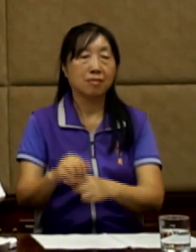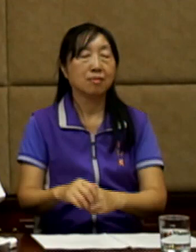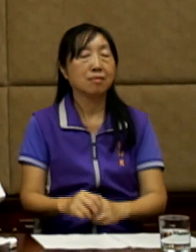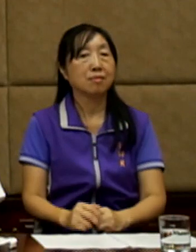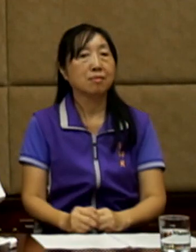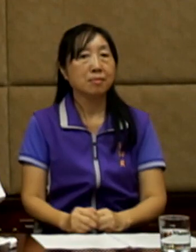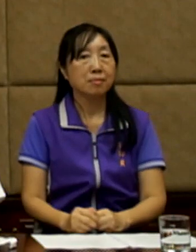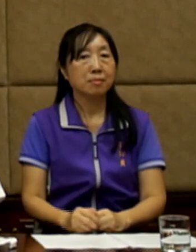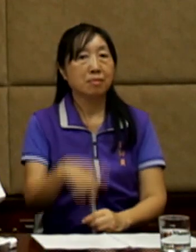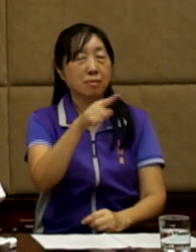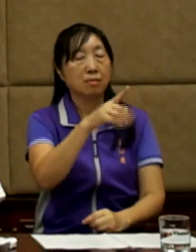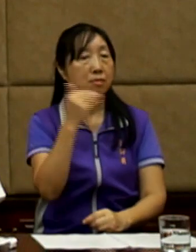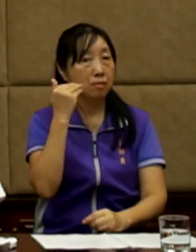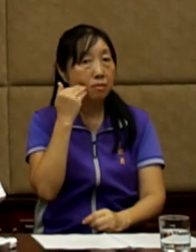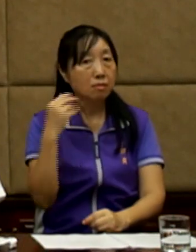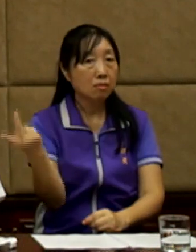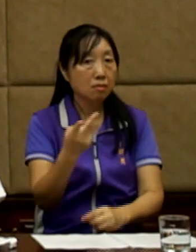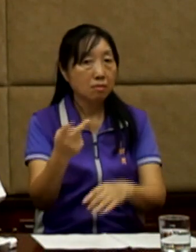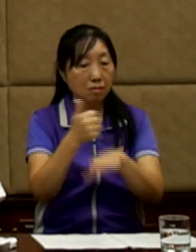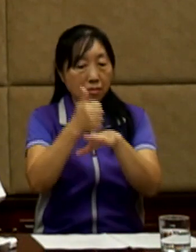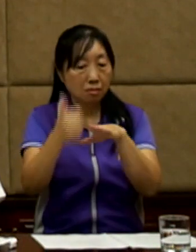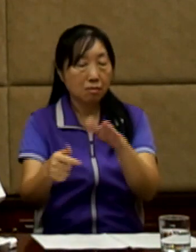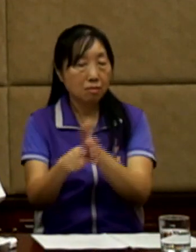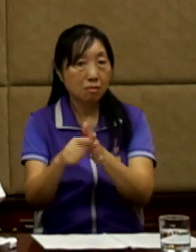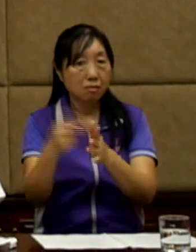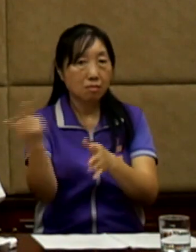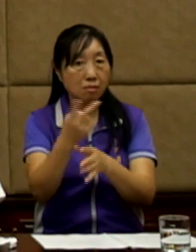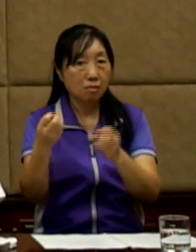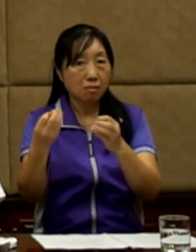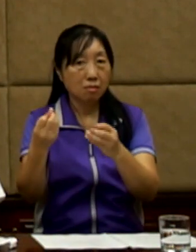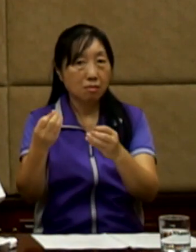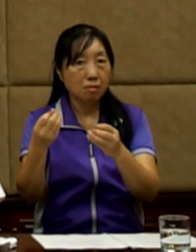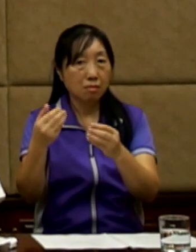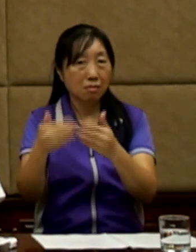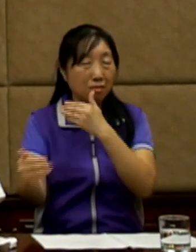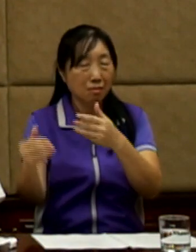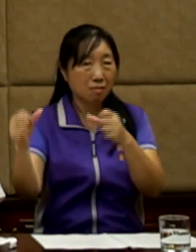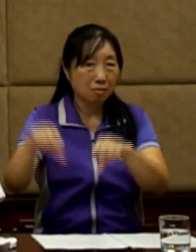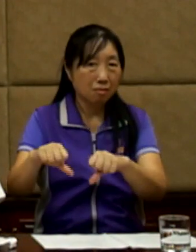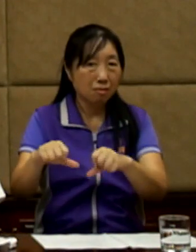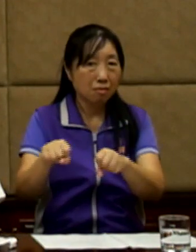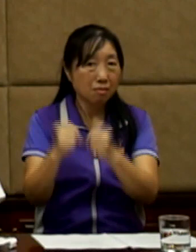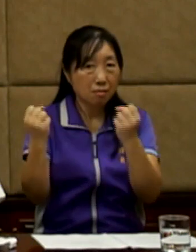问协商一直不成，那么请问到底系统台或频道可不可以直接到